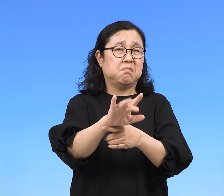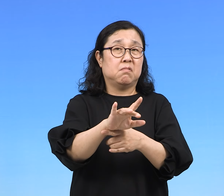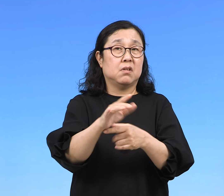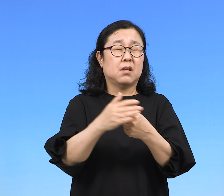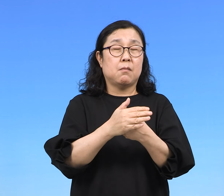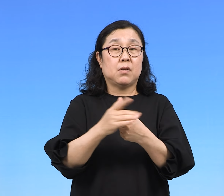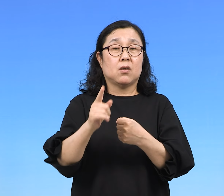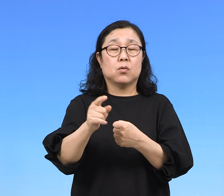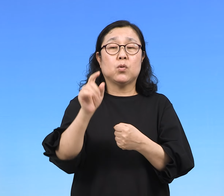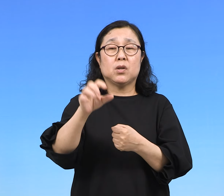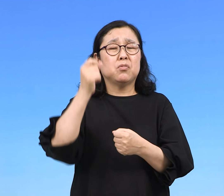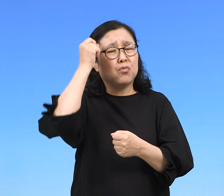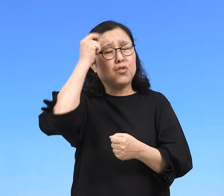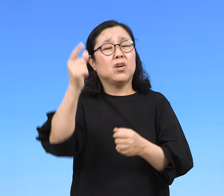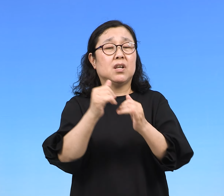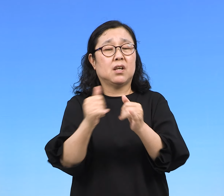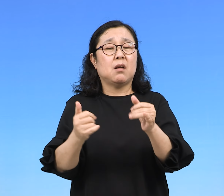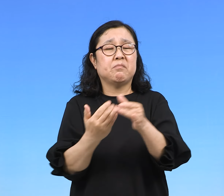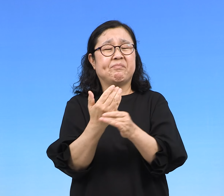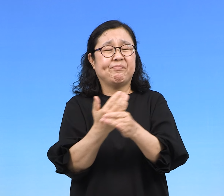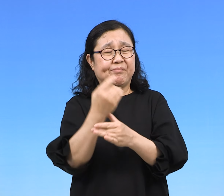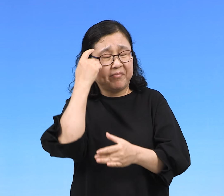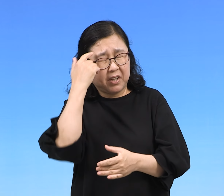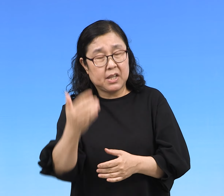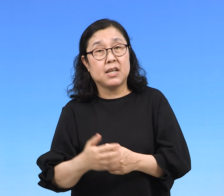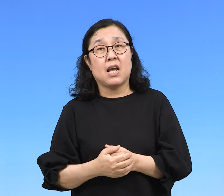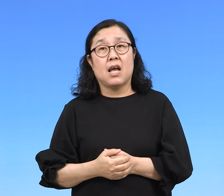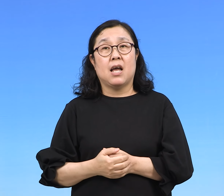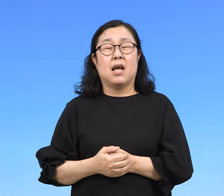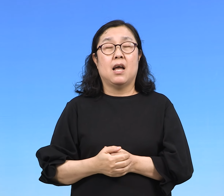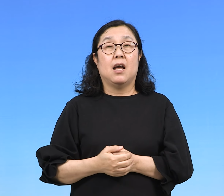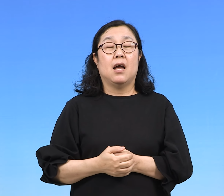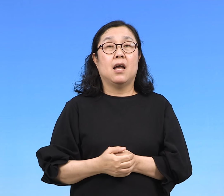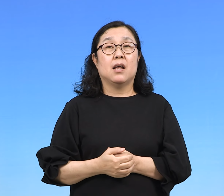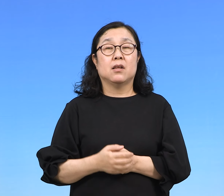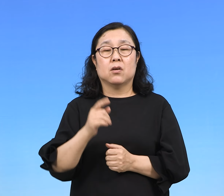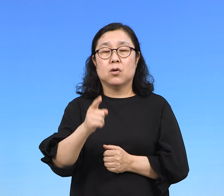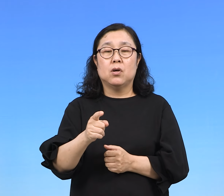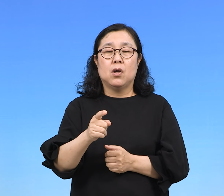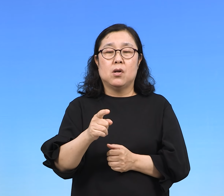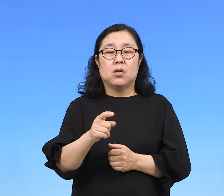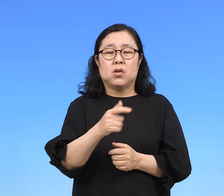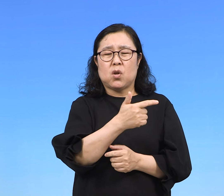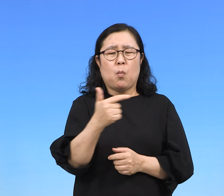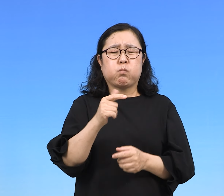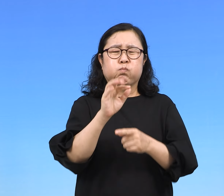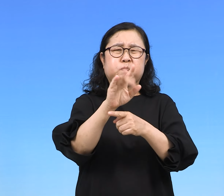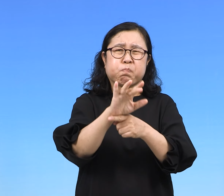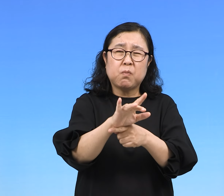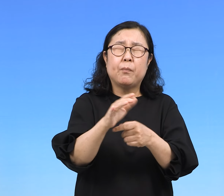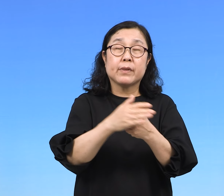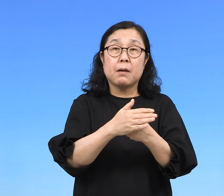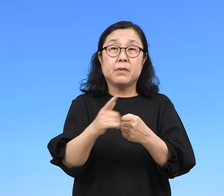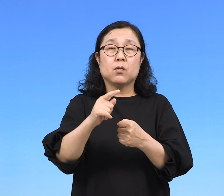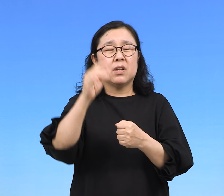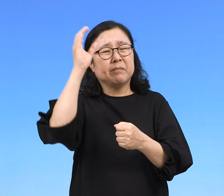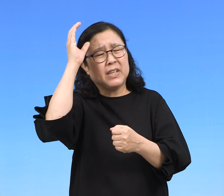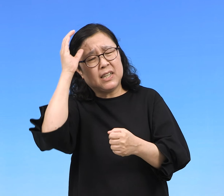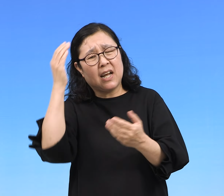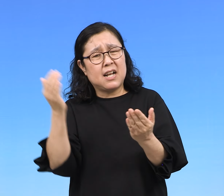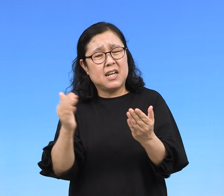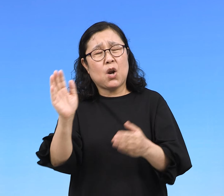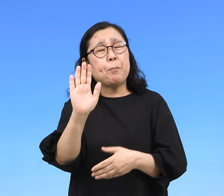지역에서 무슨 대단한 인물이 나겠느냐? 아니 그런 낙후된 지역에서 무슨 기대할 만한 일이 있겠느냐?